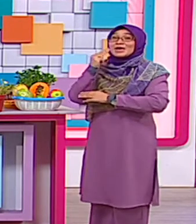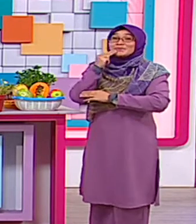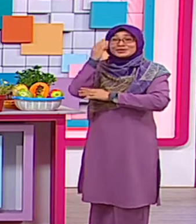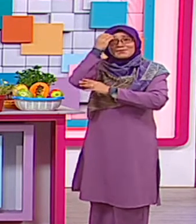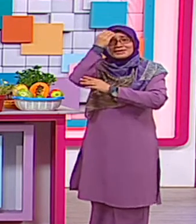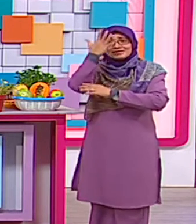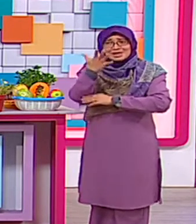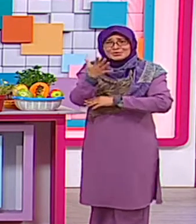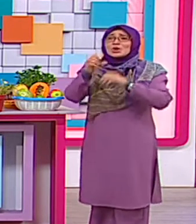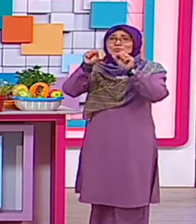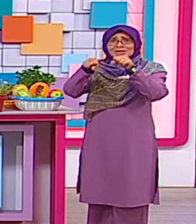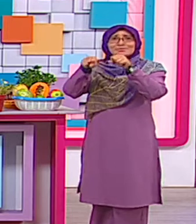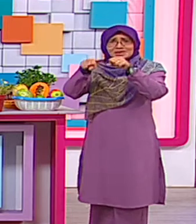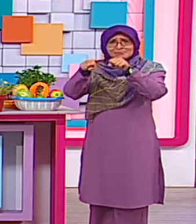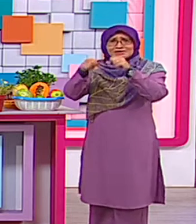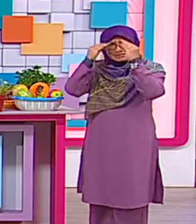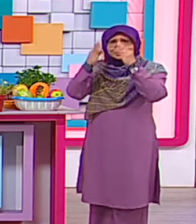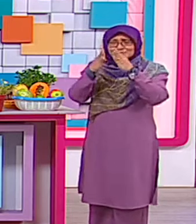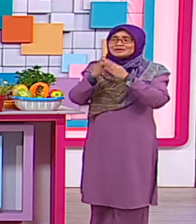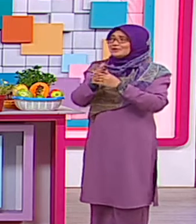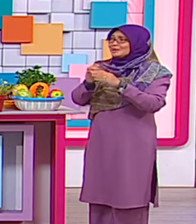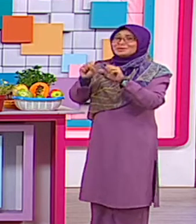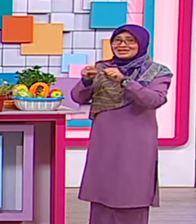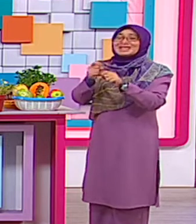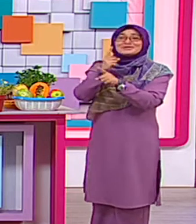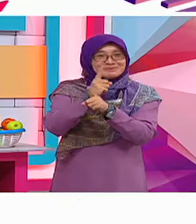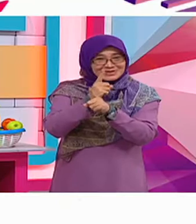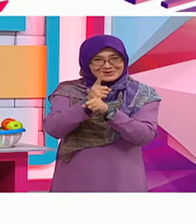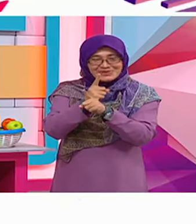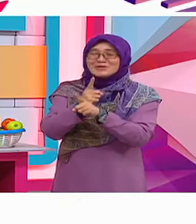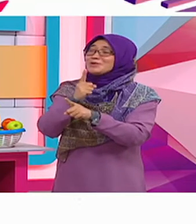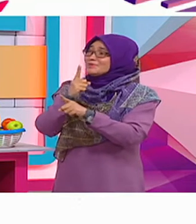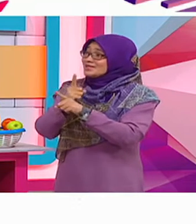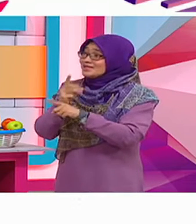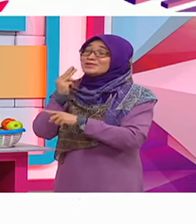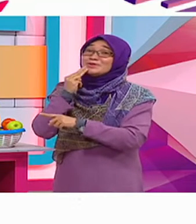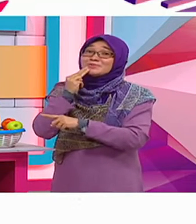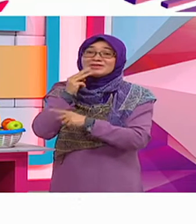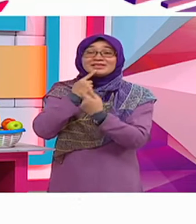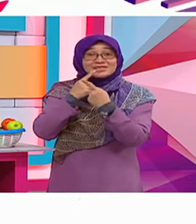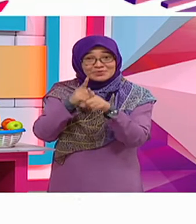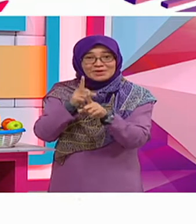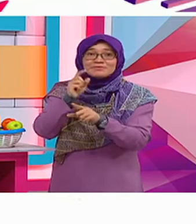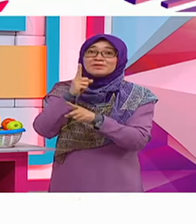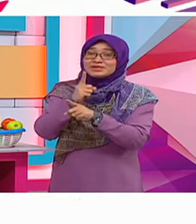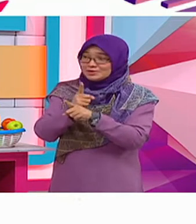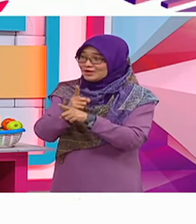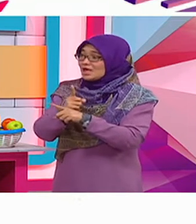Mira bagi tahu boleh boleh boleh Virgo Hah oleh betul-betul Mira jawab yetot